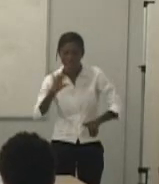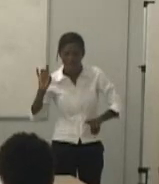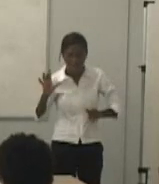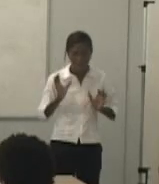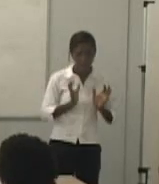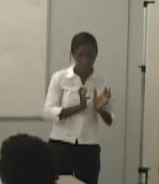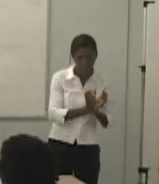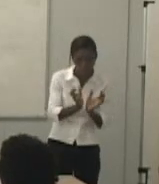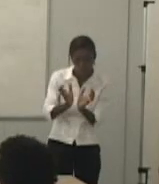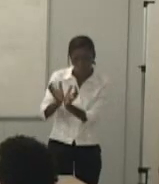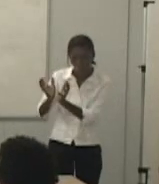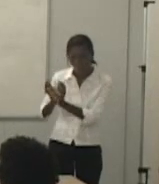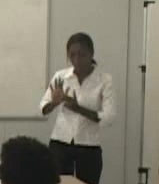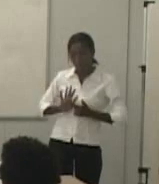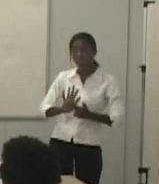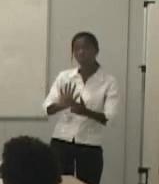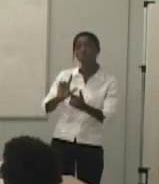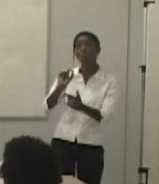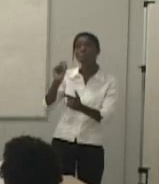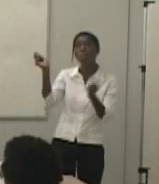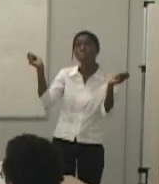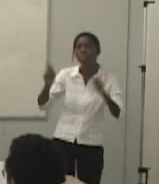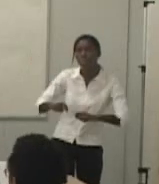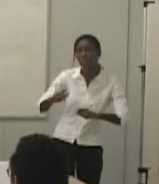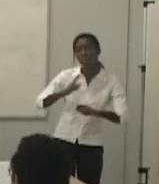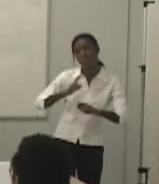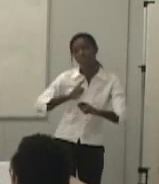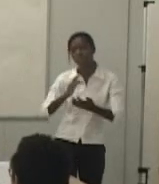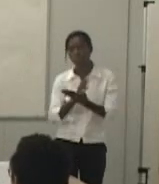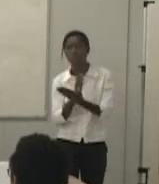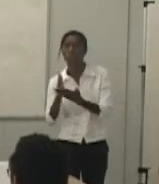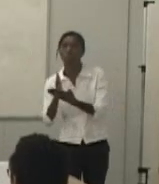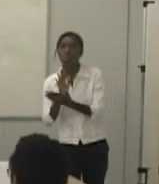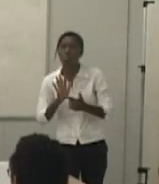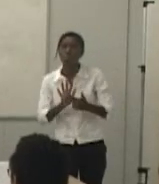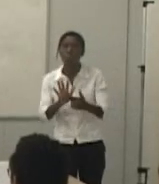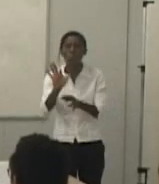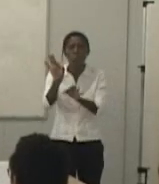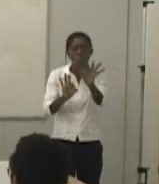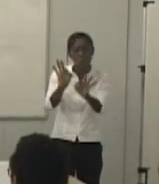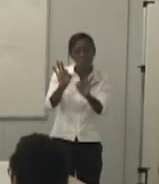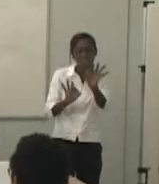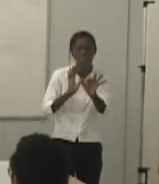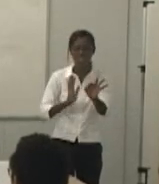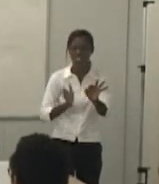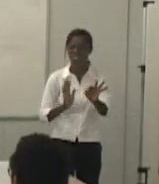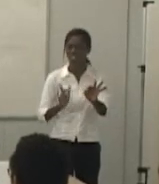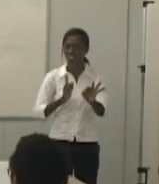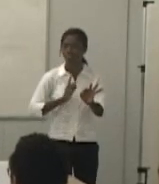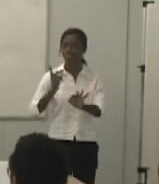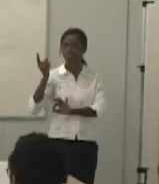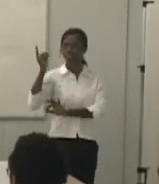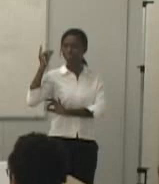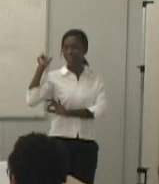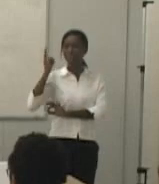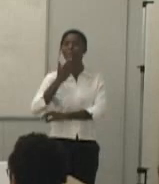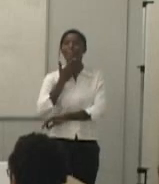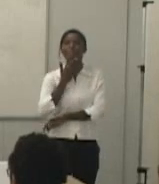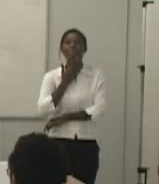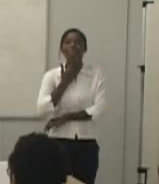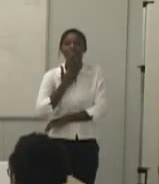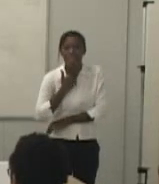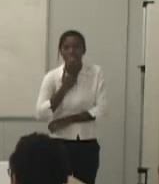achava que podia muitas unidades apresentaram projetos que já tinham há muito tempo vontade de fazer